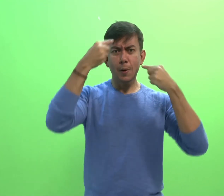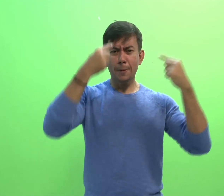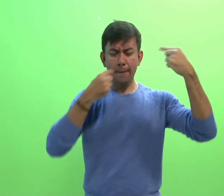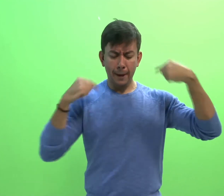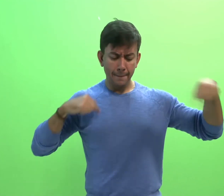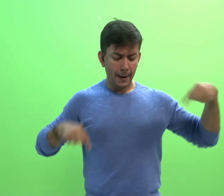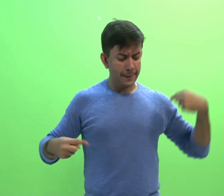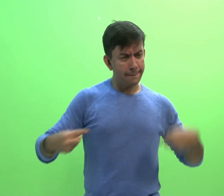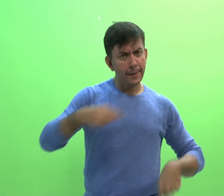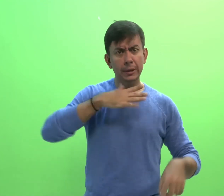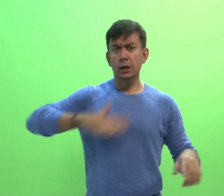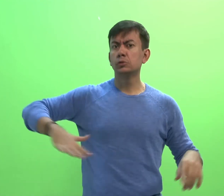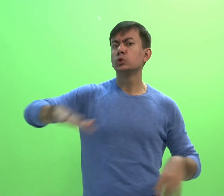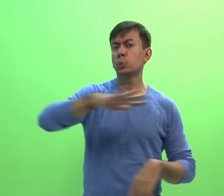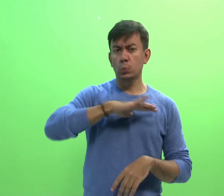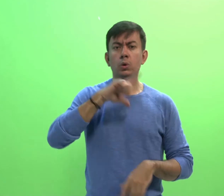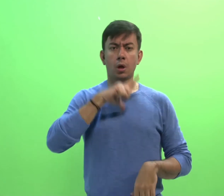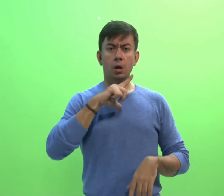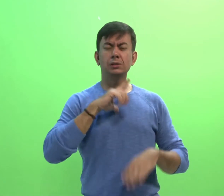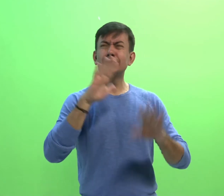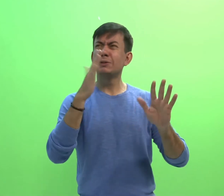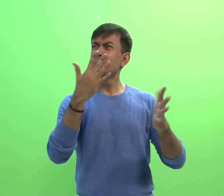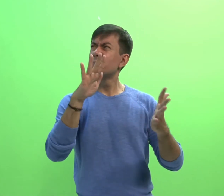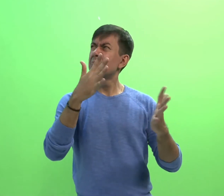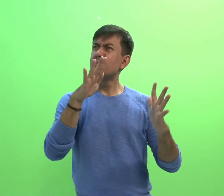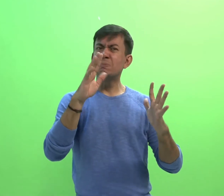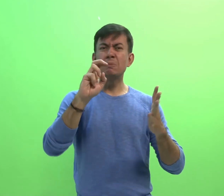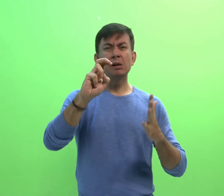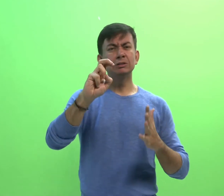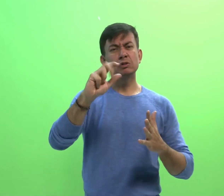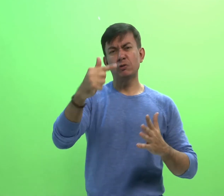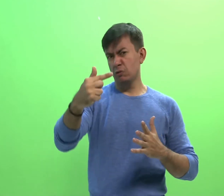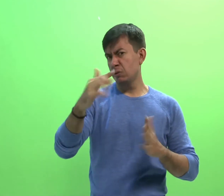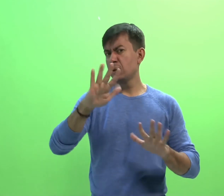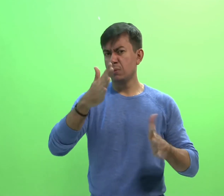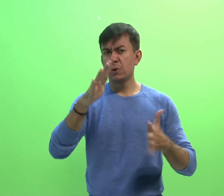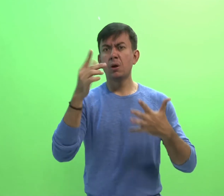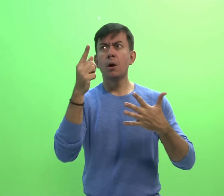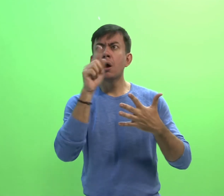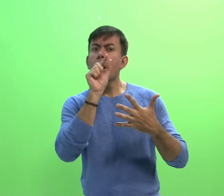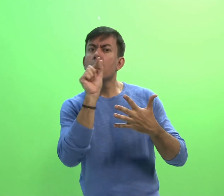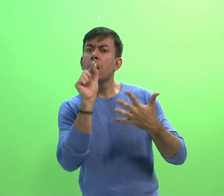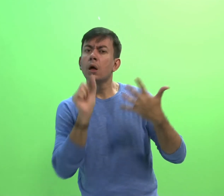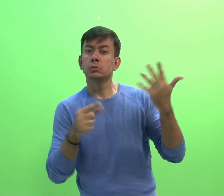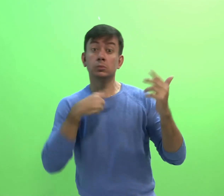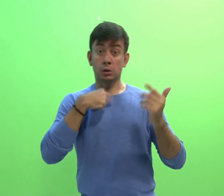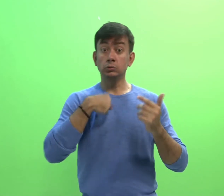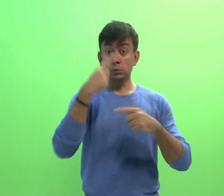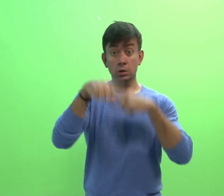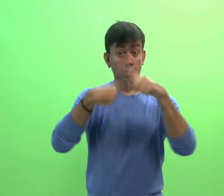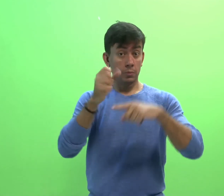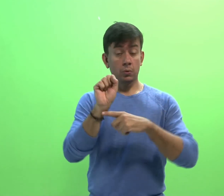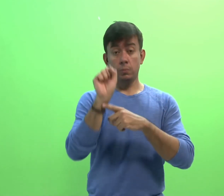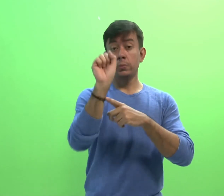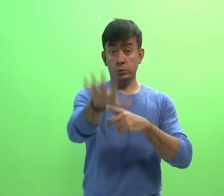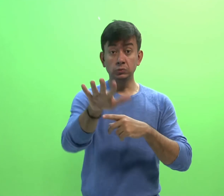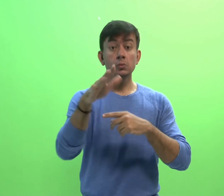vai incidir. Então, temos em média 57 pontos de locação. Posteriormente, eu vou enviar para